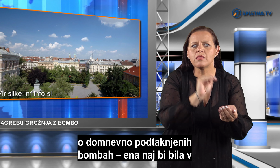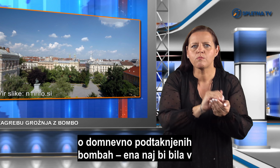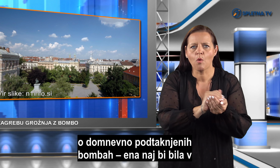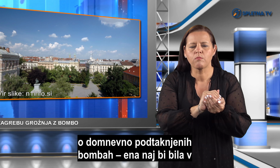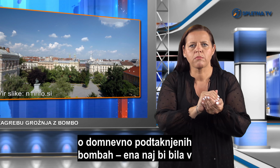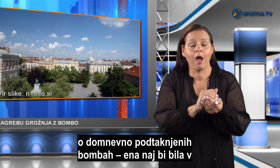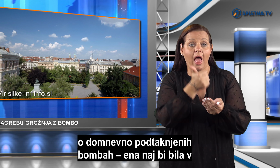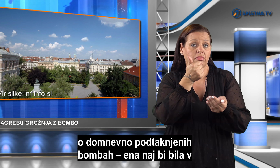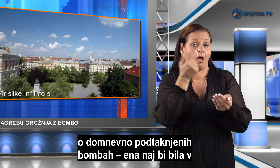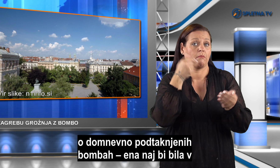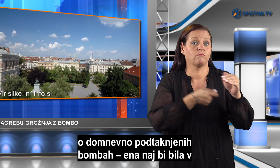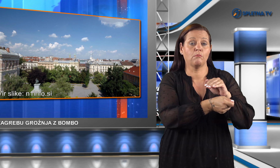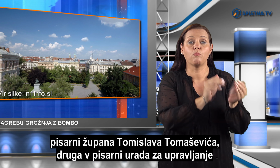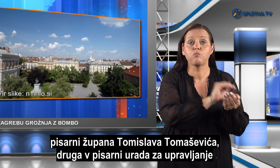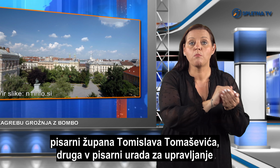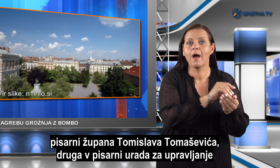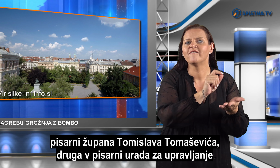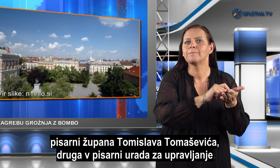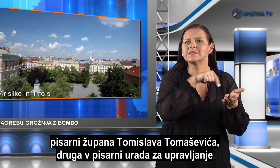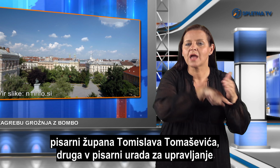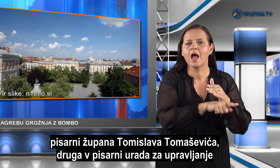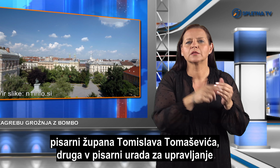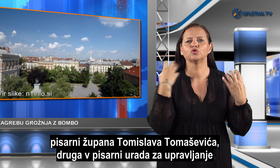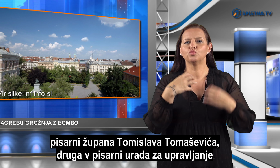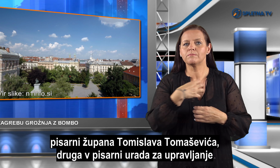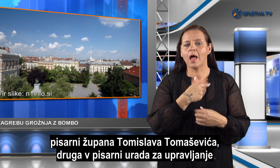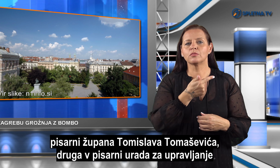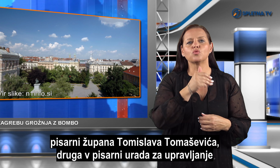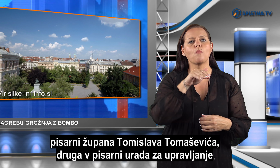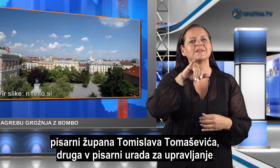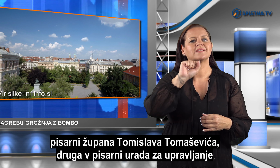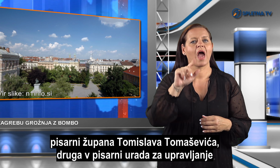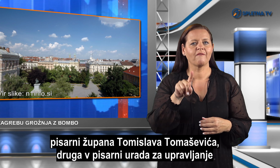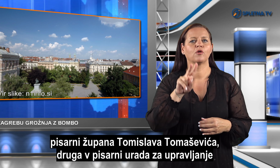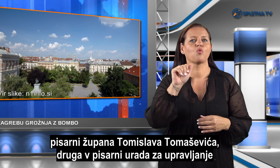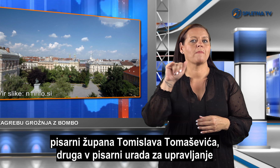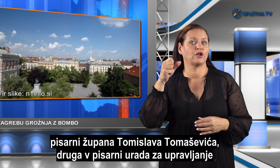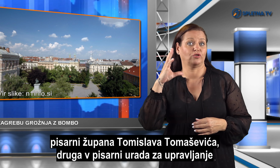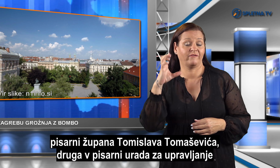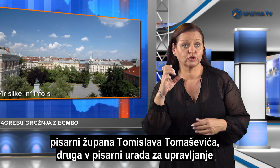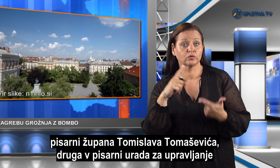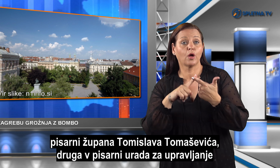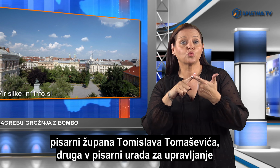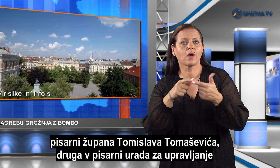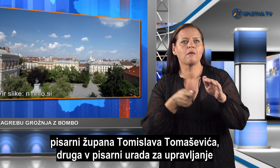Ena naj bi bila v pisarni župana Tomislava Tomaševiča, druga v pisarni urada za upravljanje z